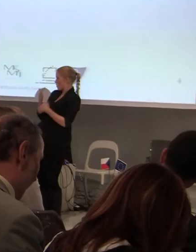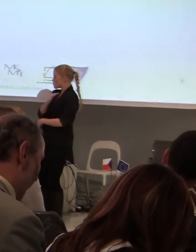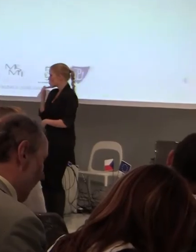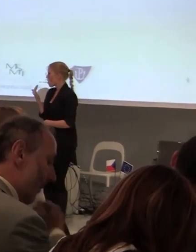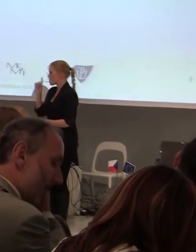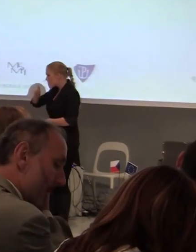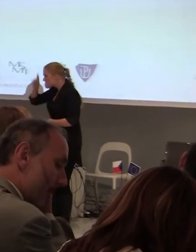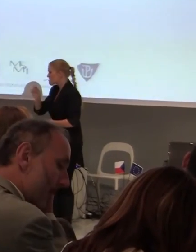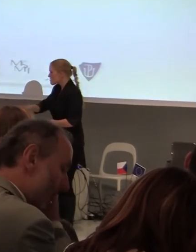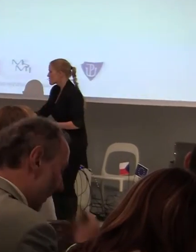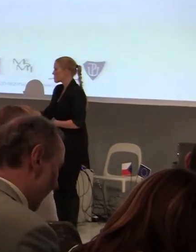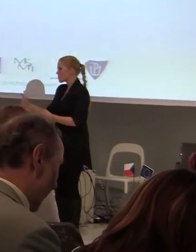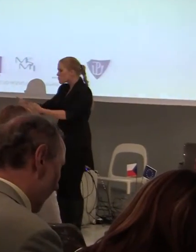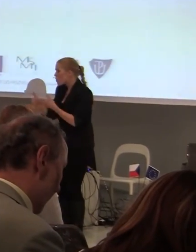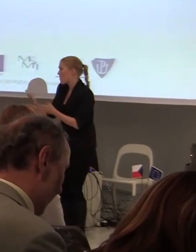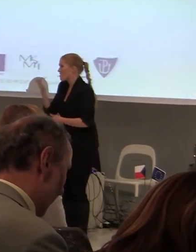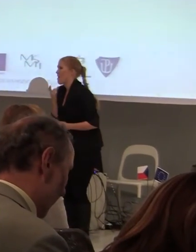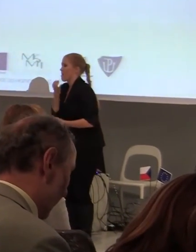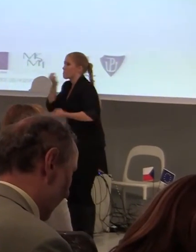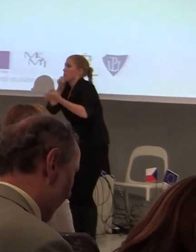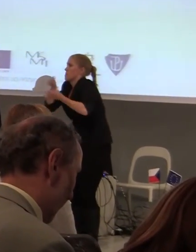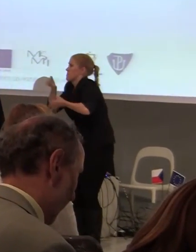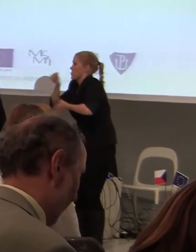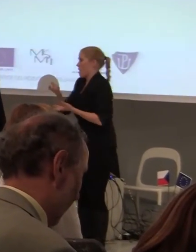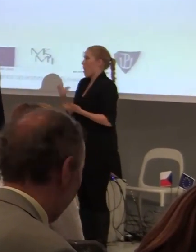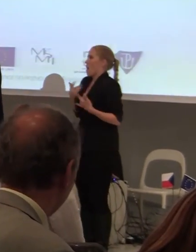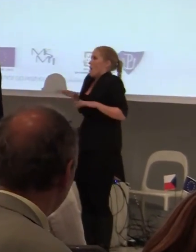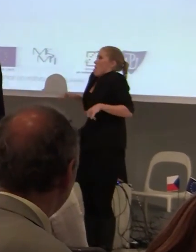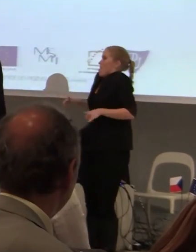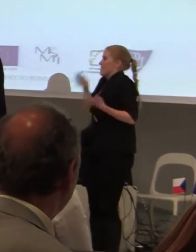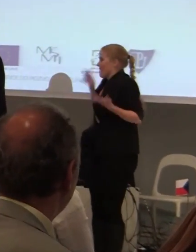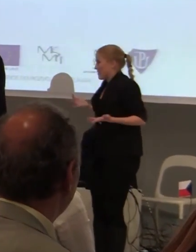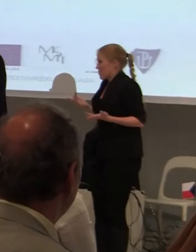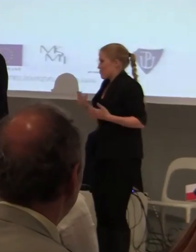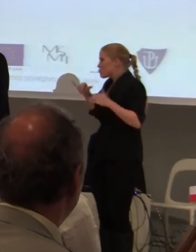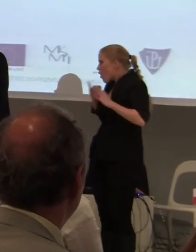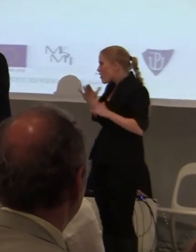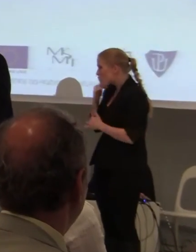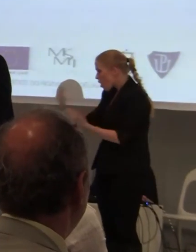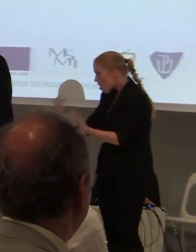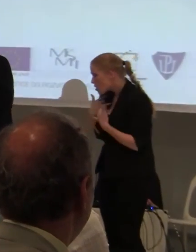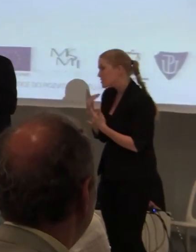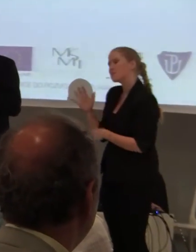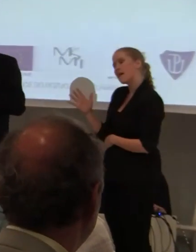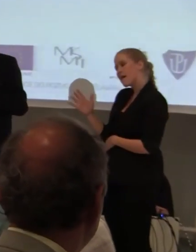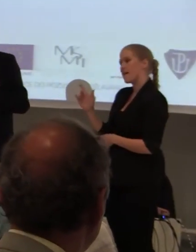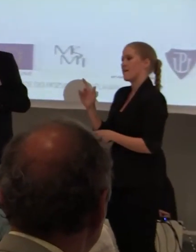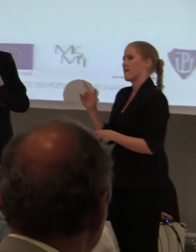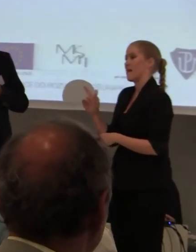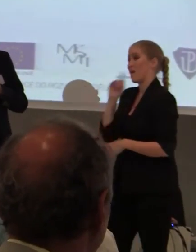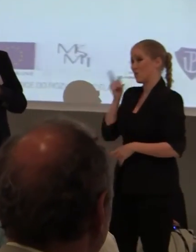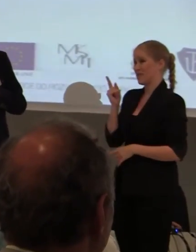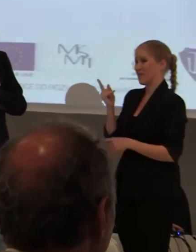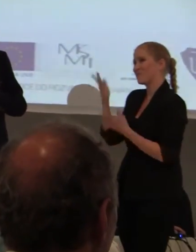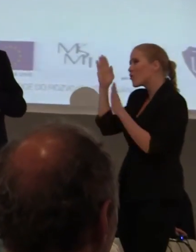školských poradenských zařízení si říkají, probu, teď my to ani nestihneme prohlídnout, než ten zákon začne platit. Někdo musí vystavit to rozhodnutí o